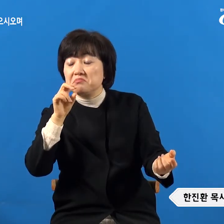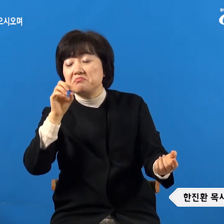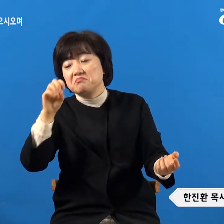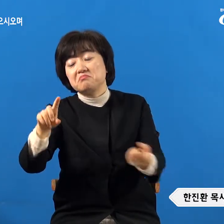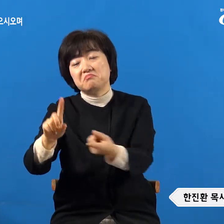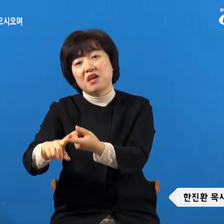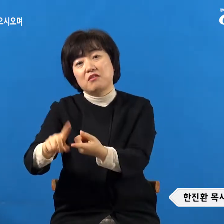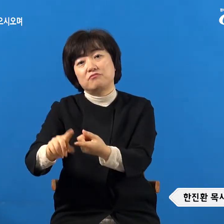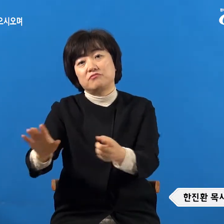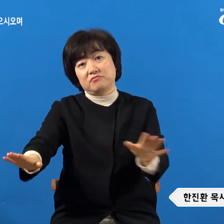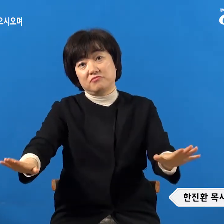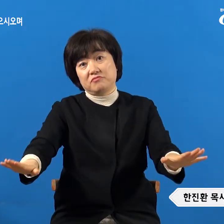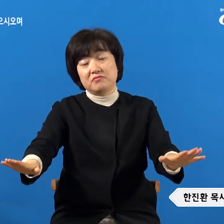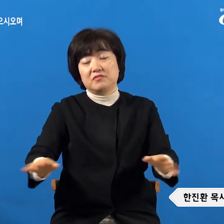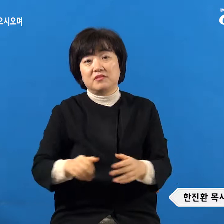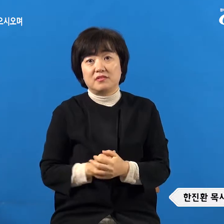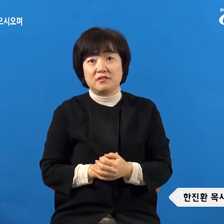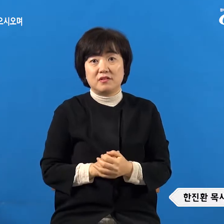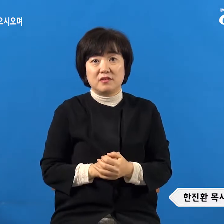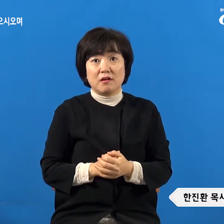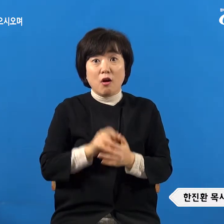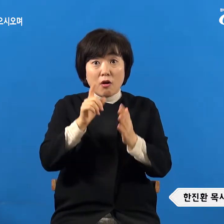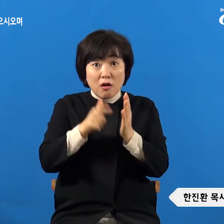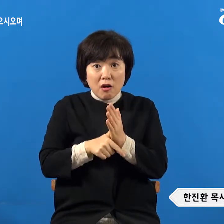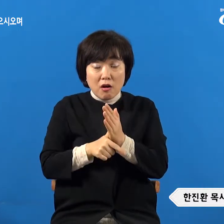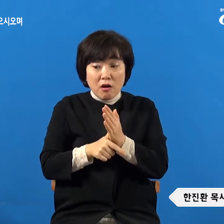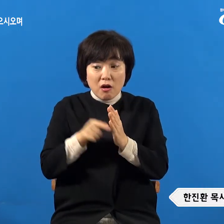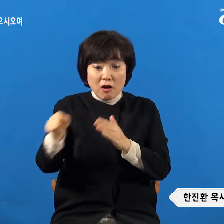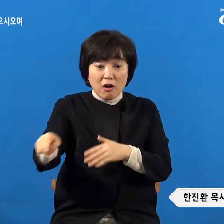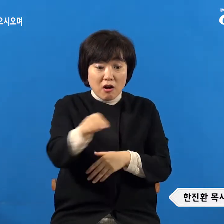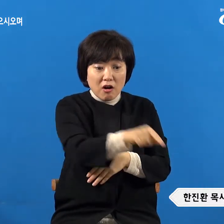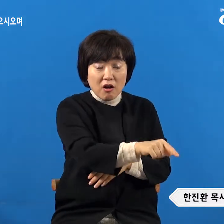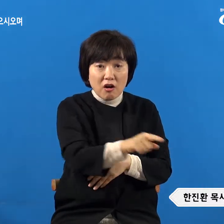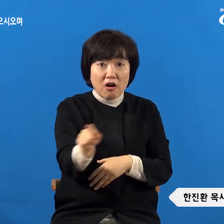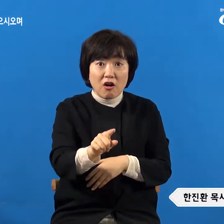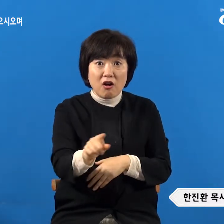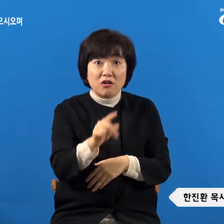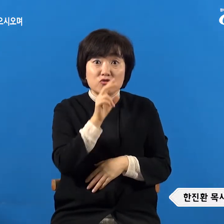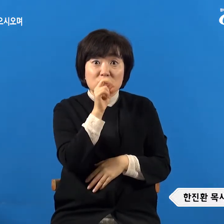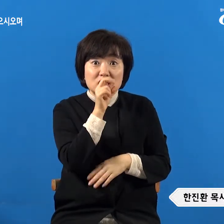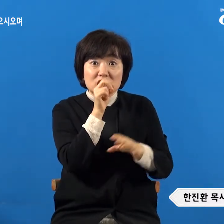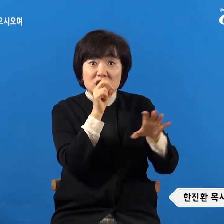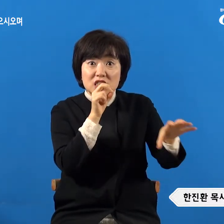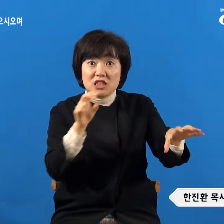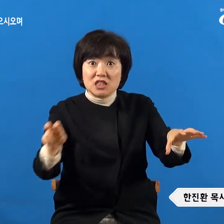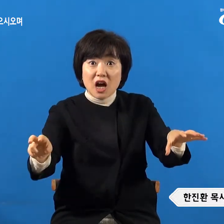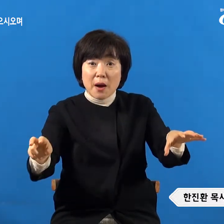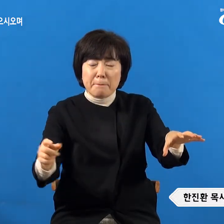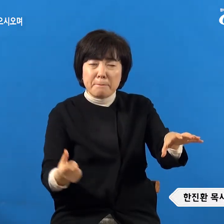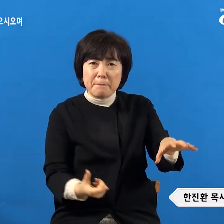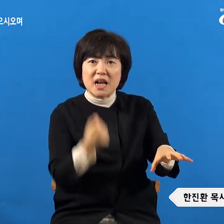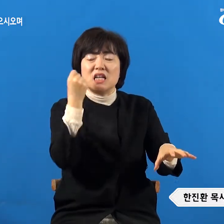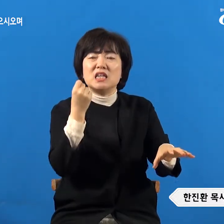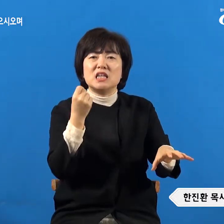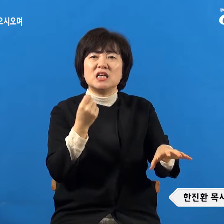있게만 했습니다. 그럴 때 어느 쪽 쥐가 더